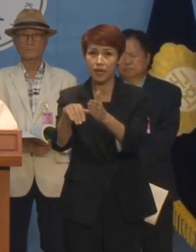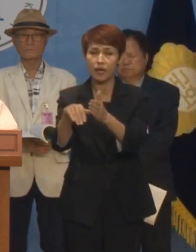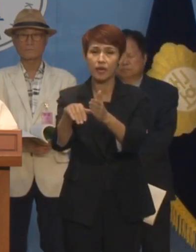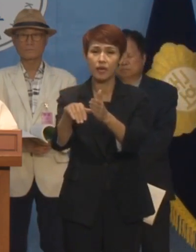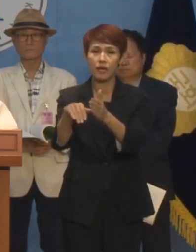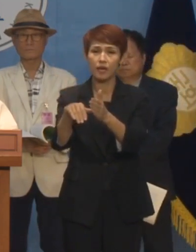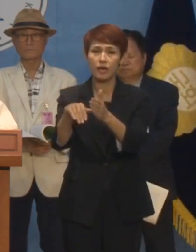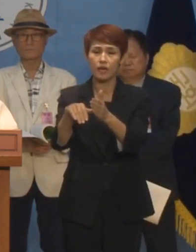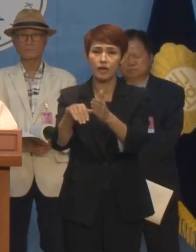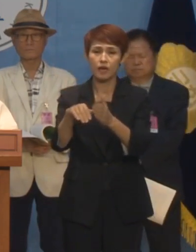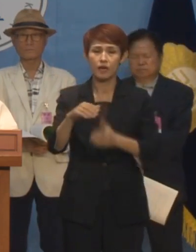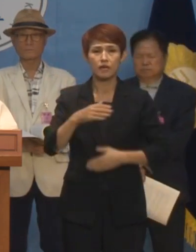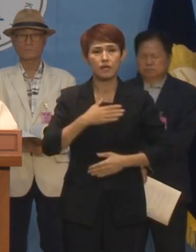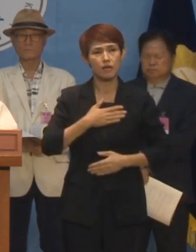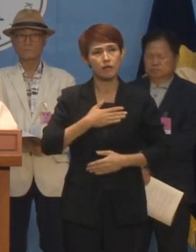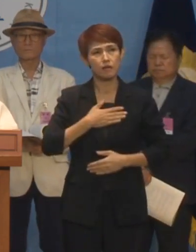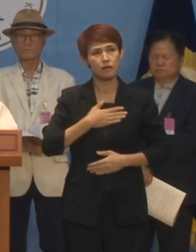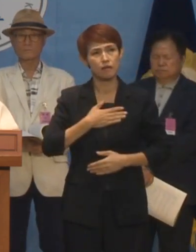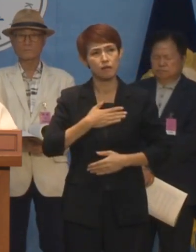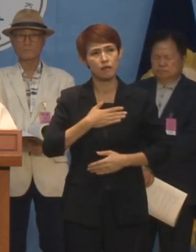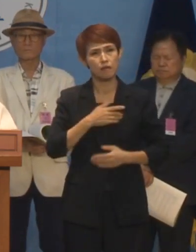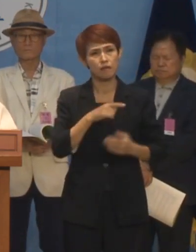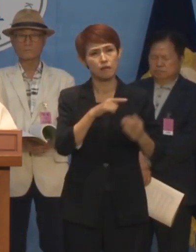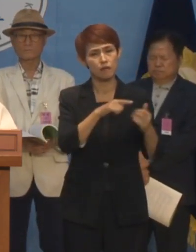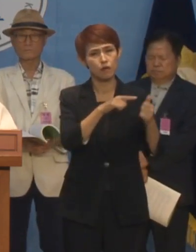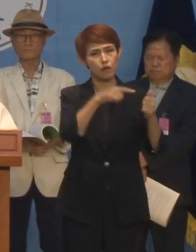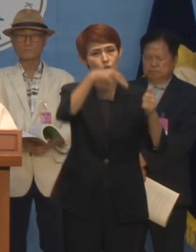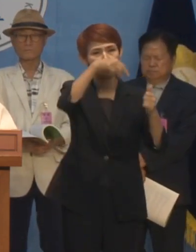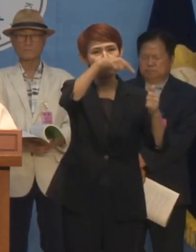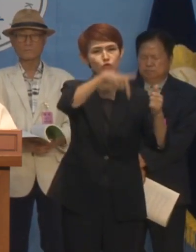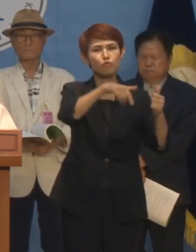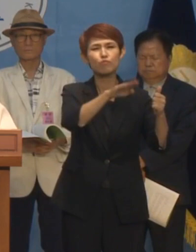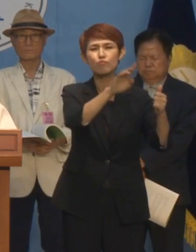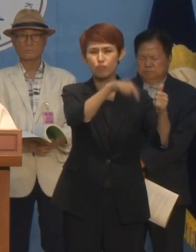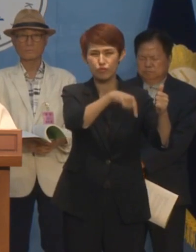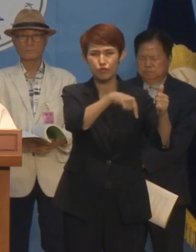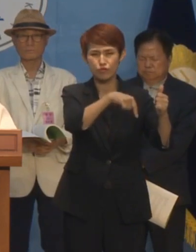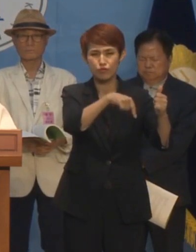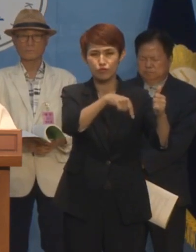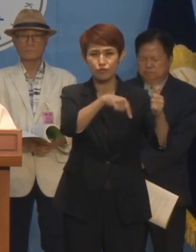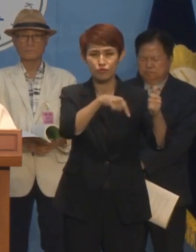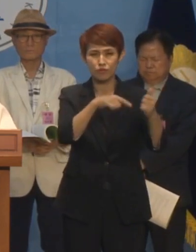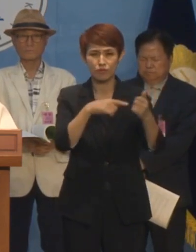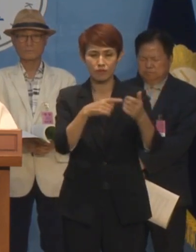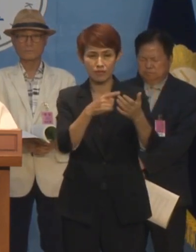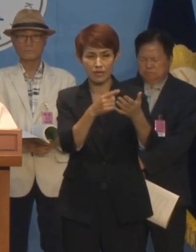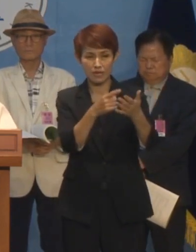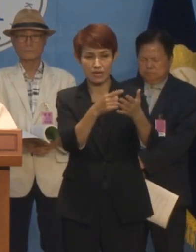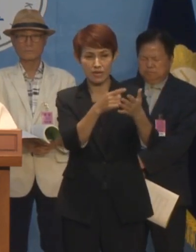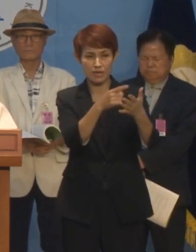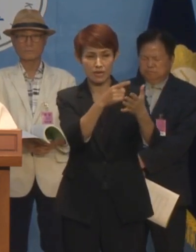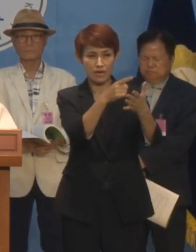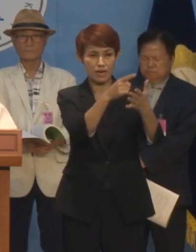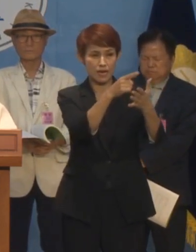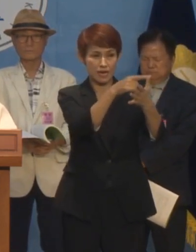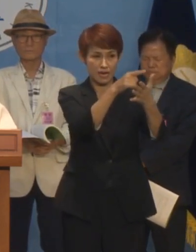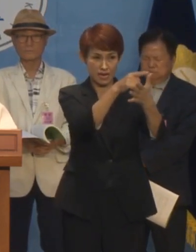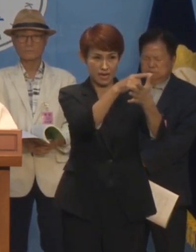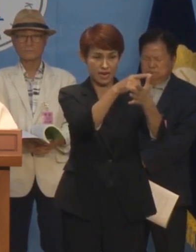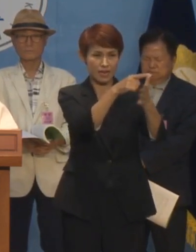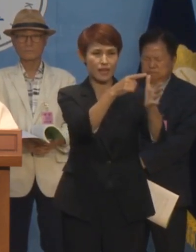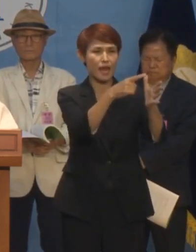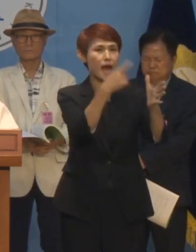그럼 저한테는 숙부가 되시죠. 제일 맞이가 저희 아버님이었는데 밑으로 두